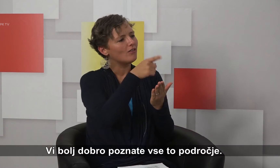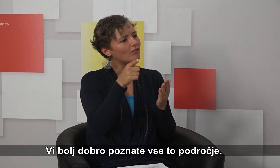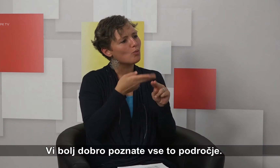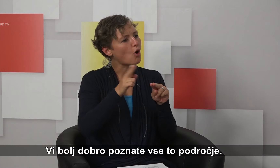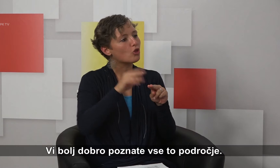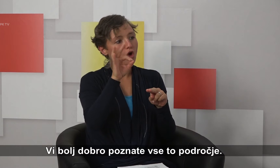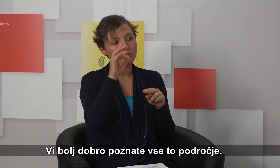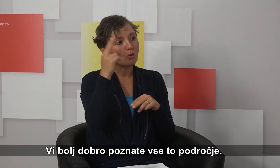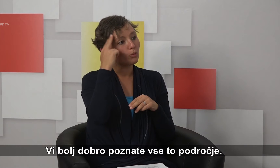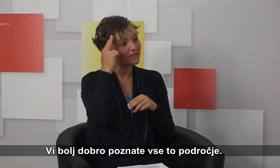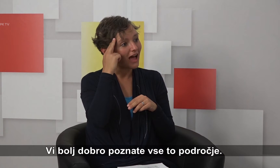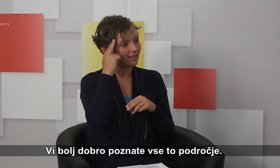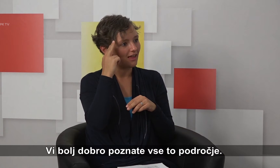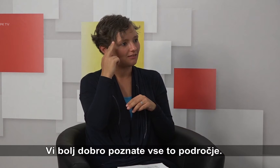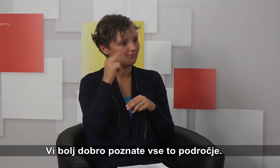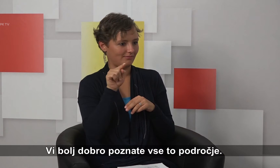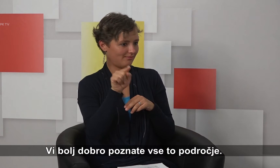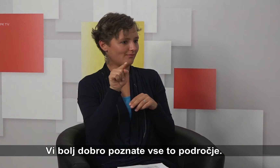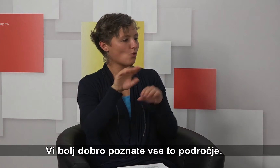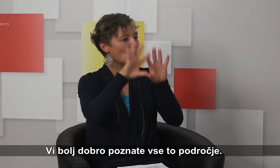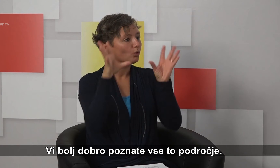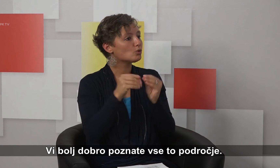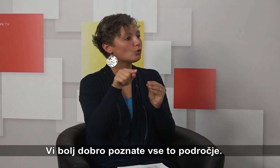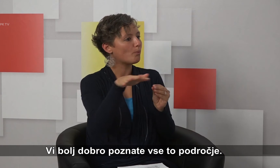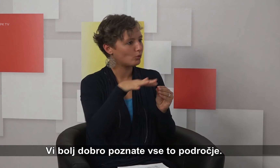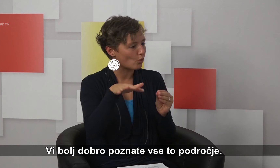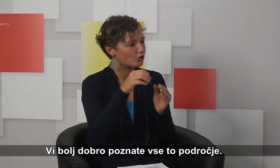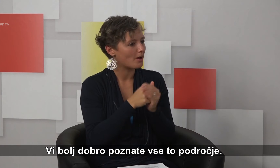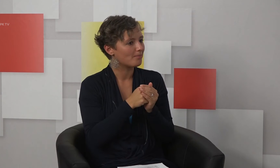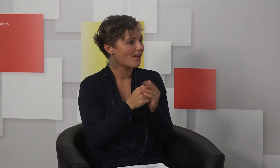fotopedagogike. Vi bolj dobro poznate vso to področje.